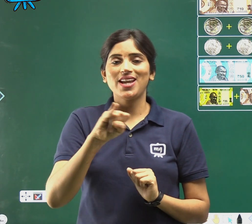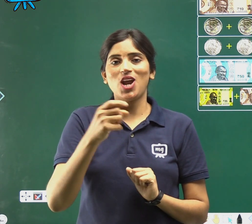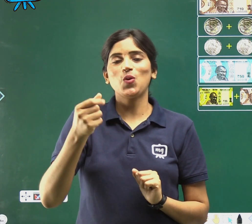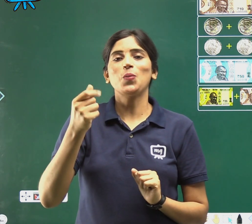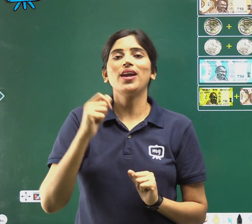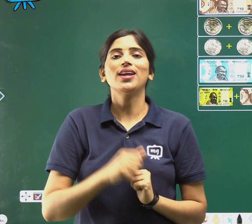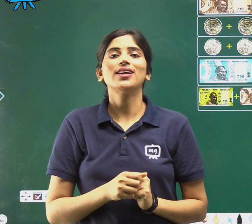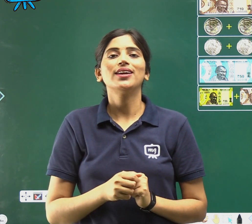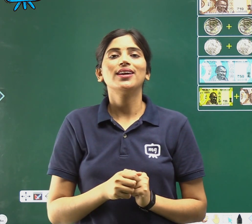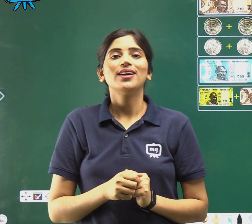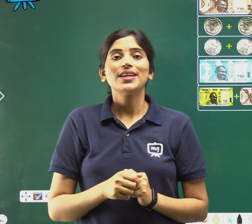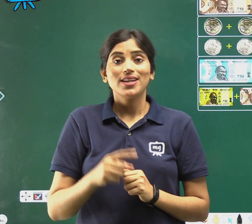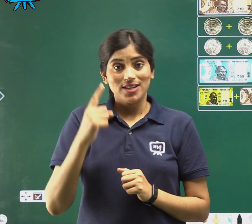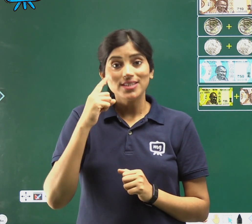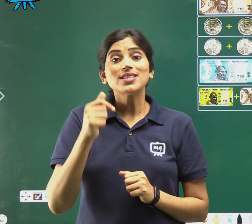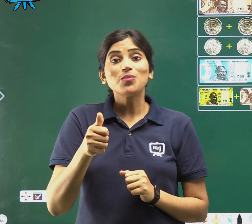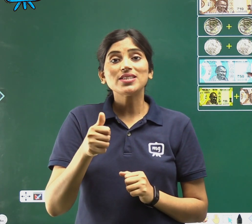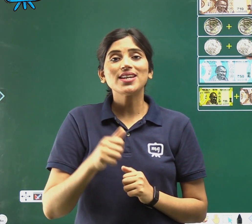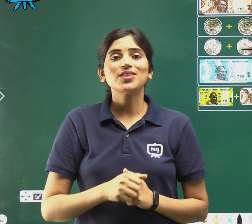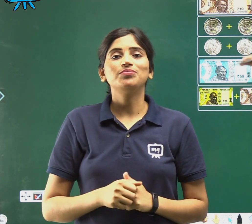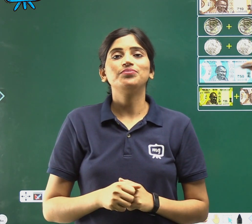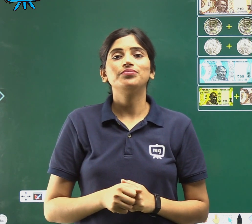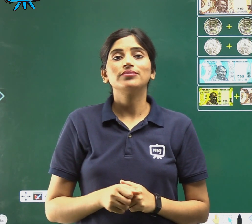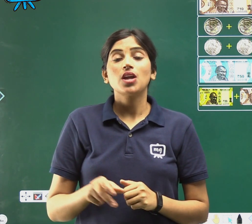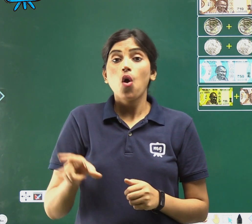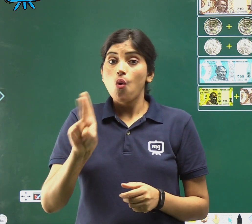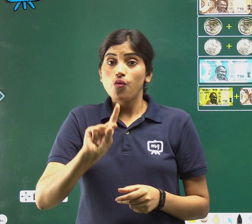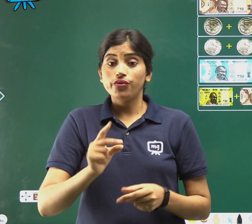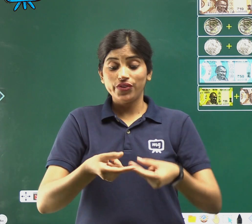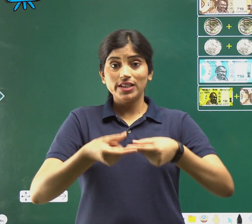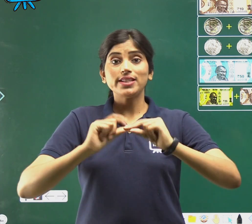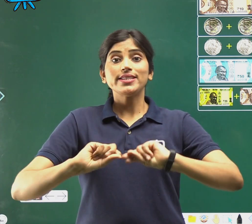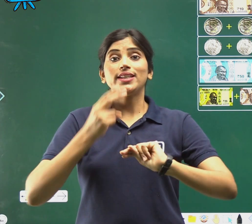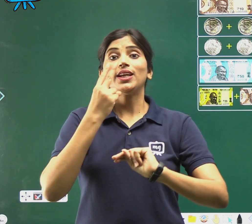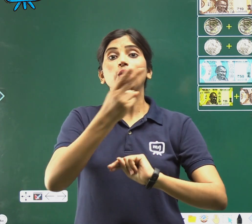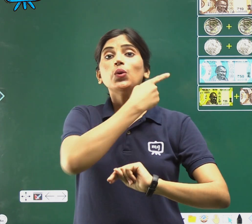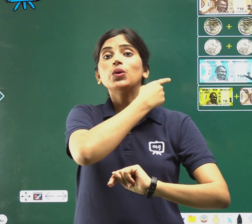6 रुपए। समझे? फिर नीचे देखो,